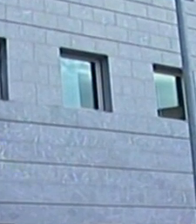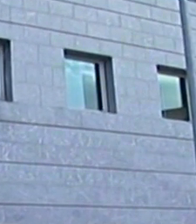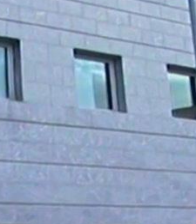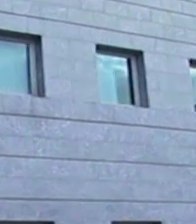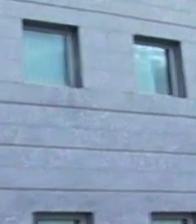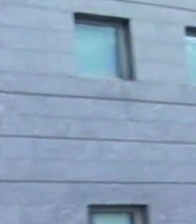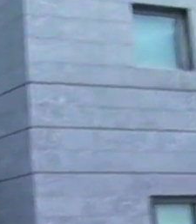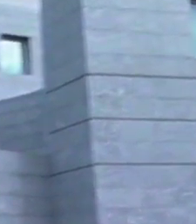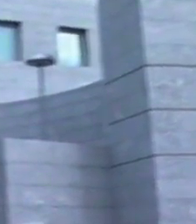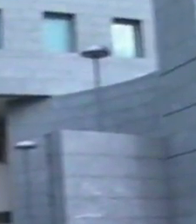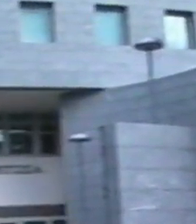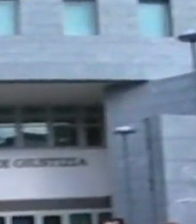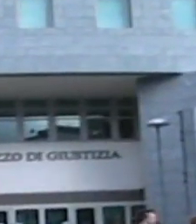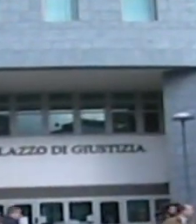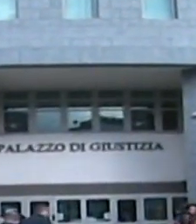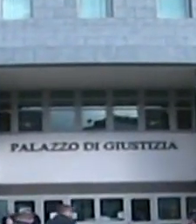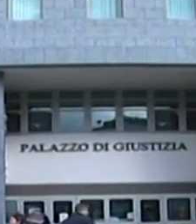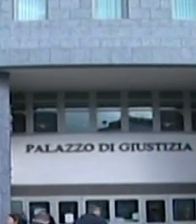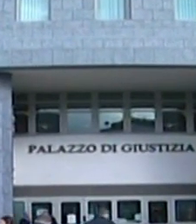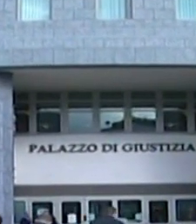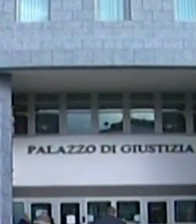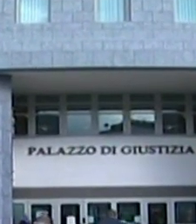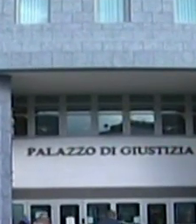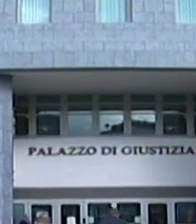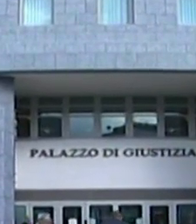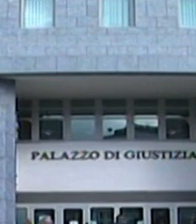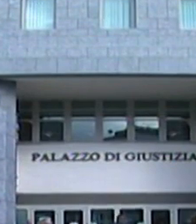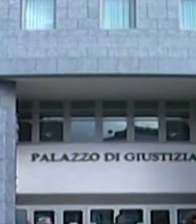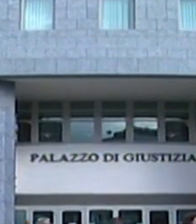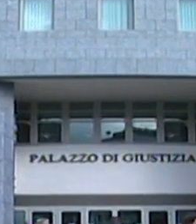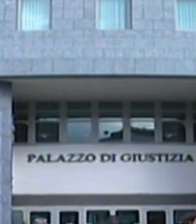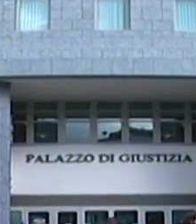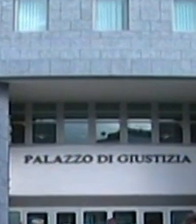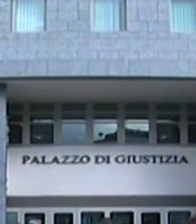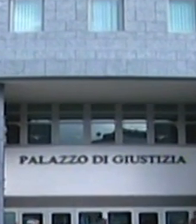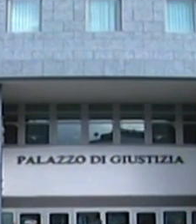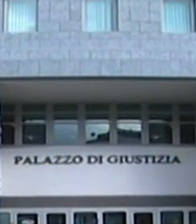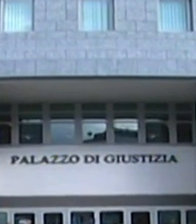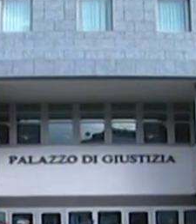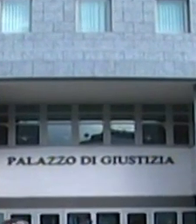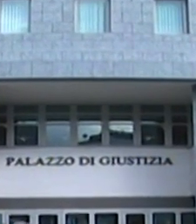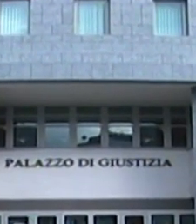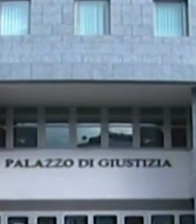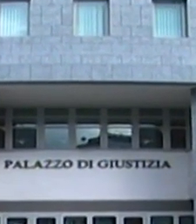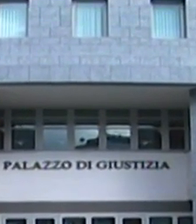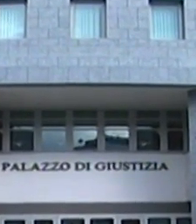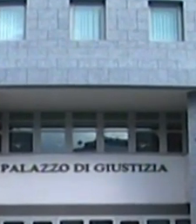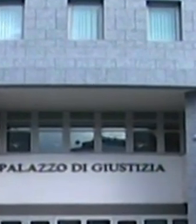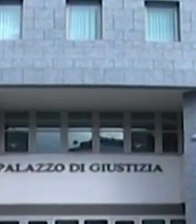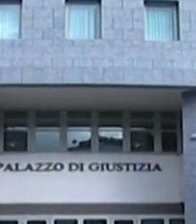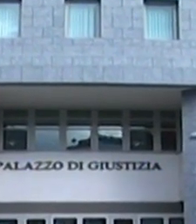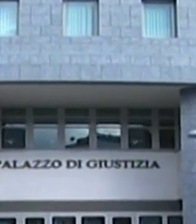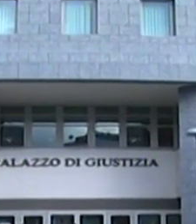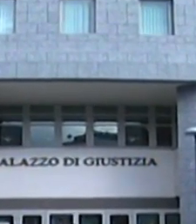a far partire le indagini una segnalazione che sarebbe stata firmata da roberto toniolo direttore generale di aziende a 0